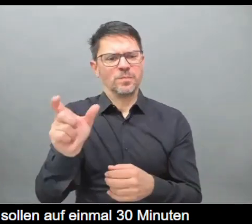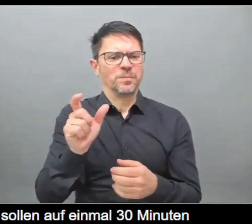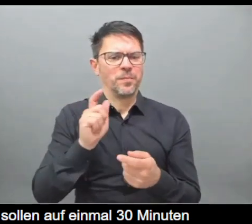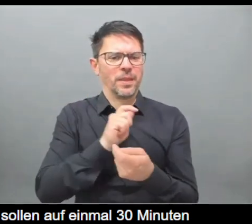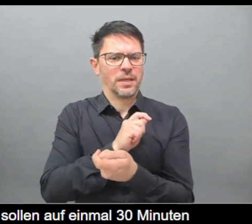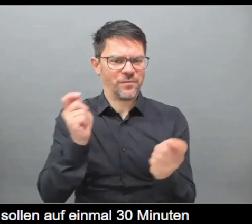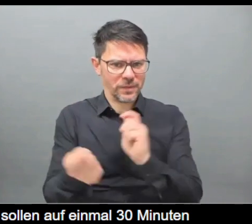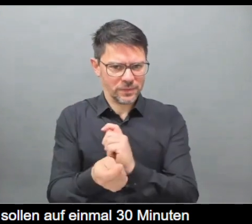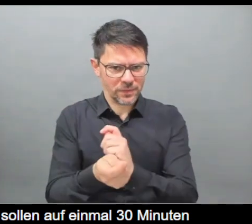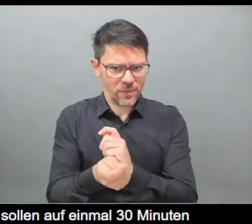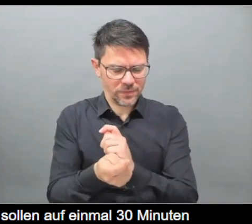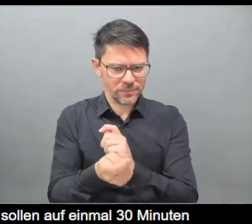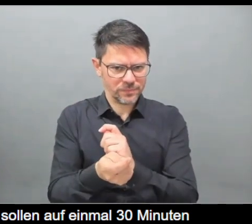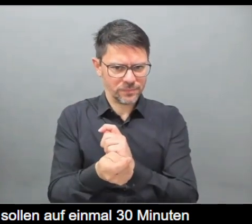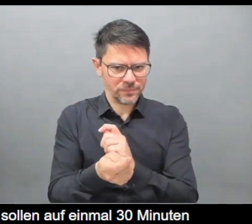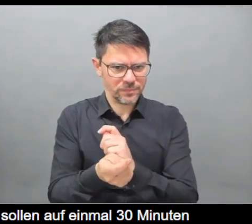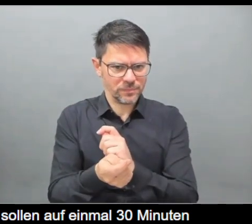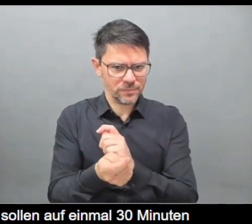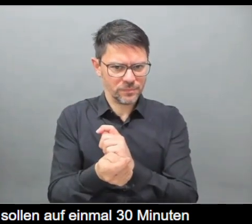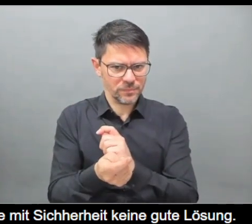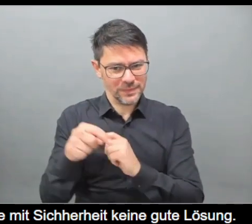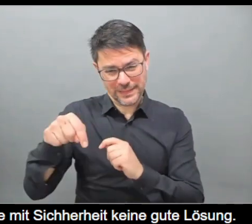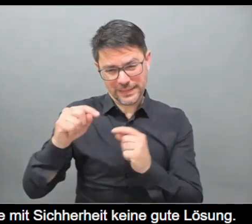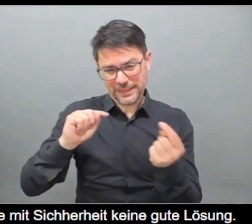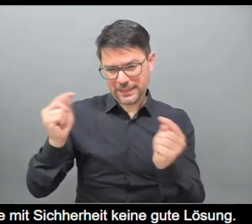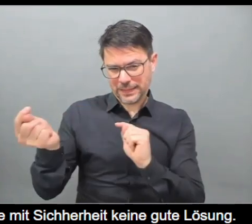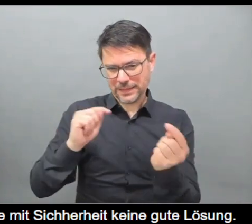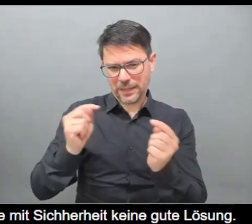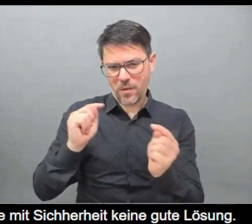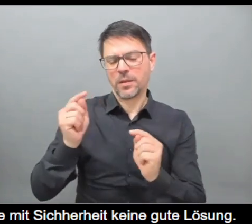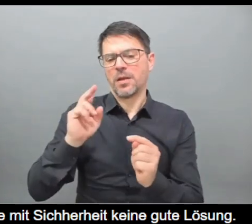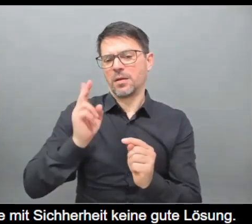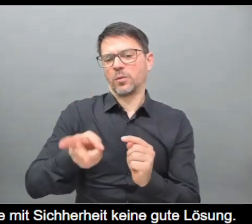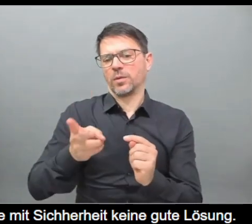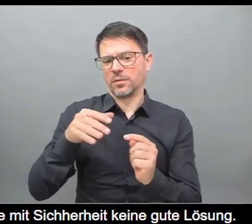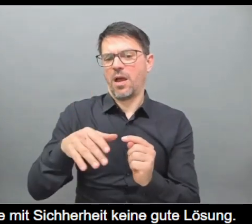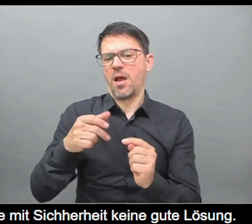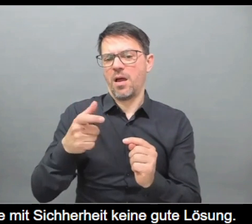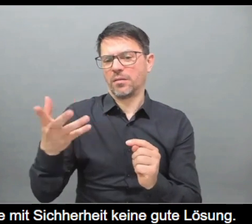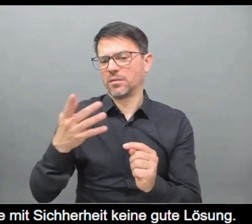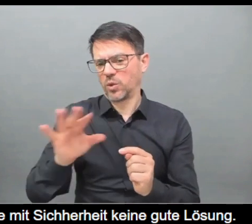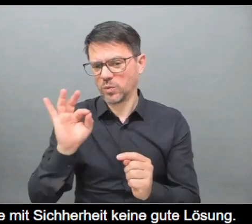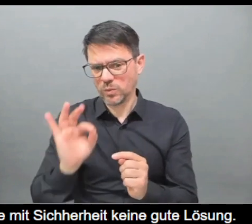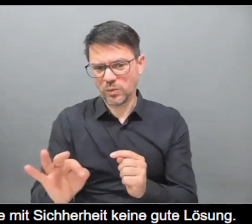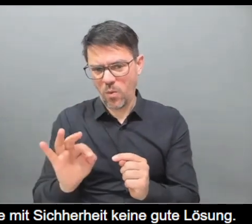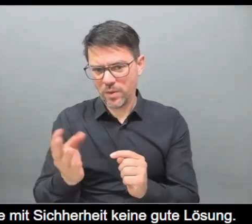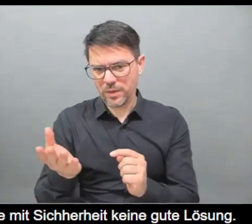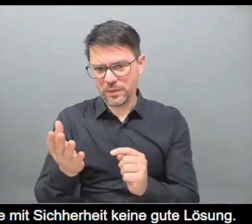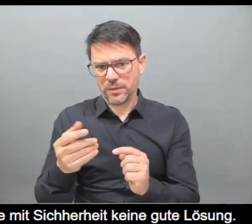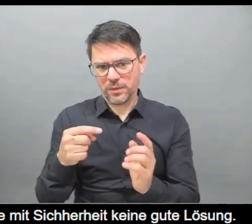es natürlich den Weg weist einer, ja, wie der Name sagt, Revolution, das heißt einer eiligen,